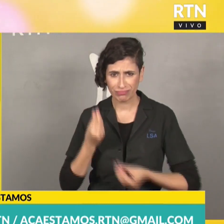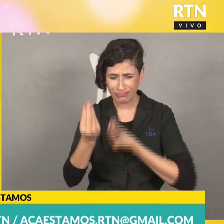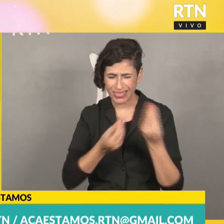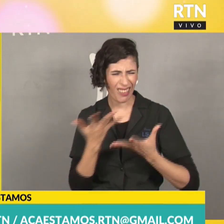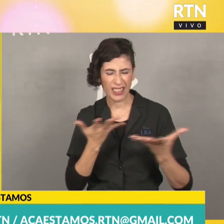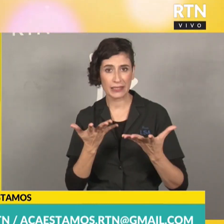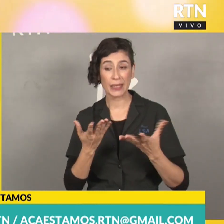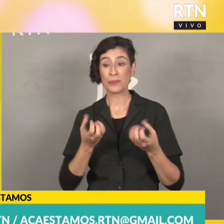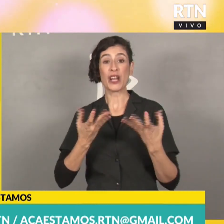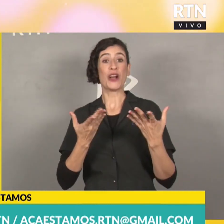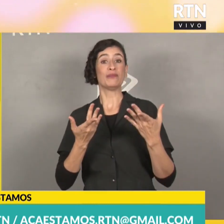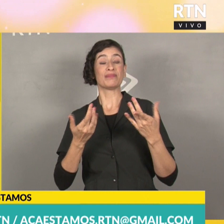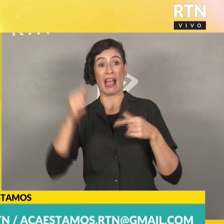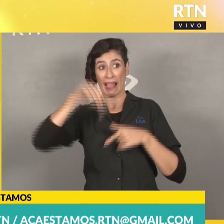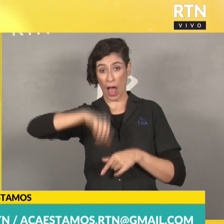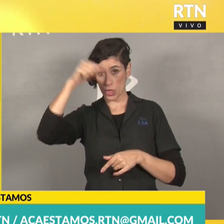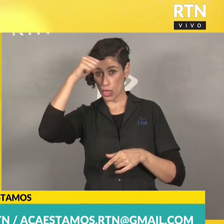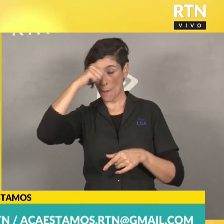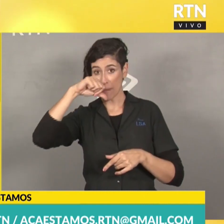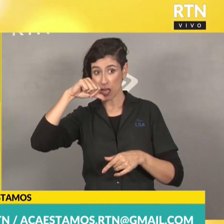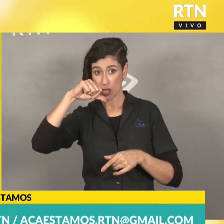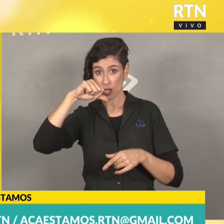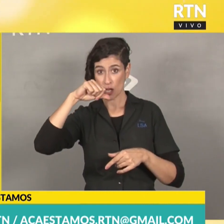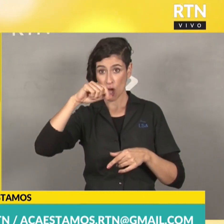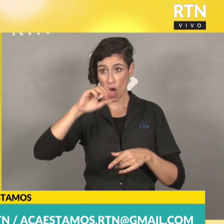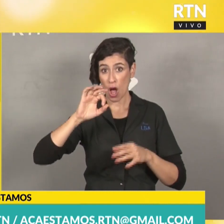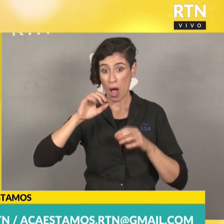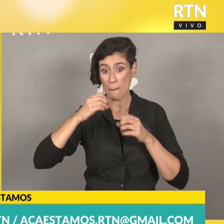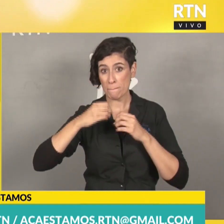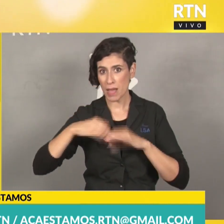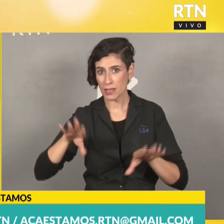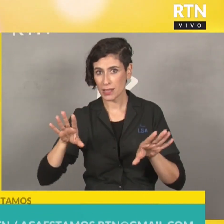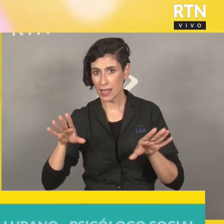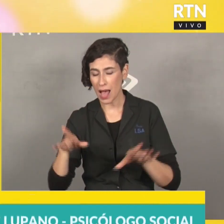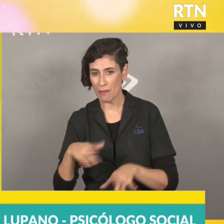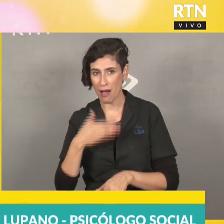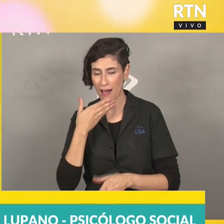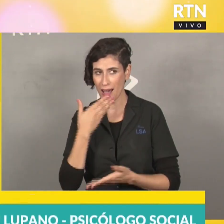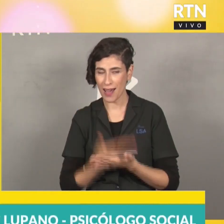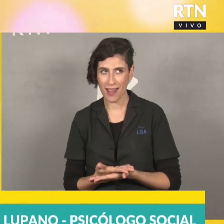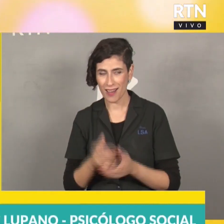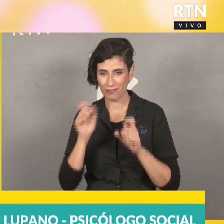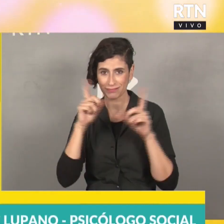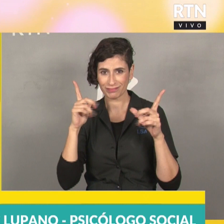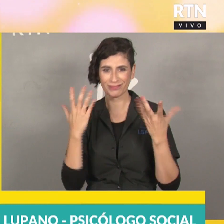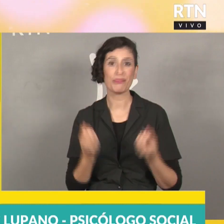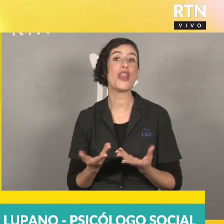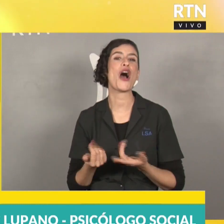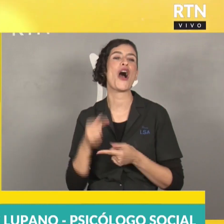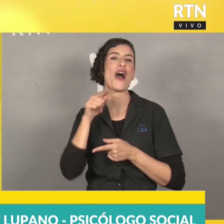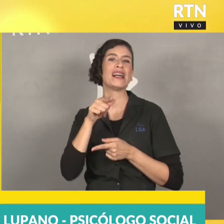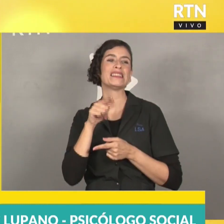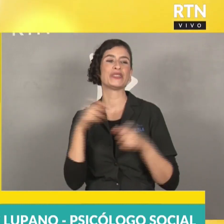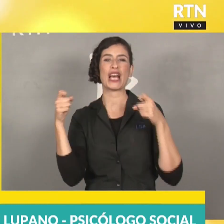este domingo la temporada 21. Muy bien. Increíble, ¿no? Increíble. Qué lindo. Arte Pidol en principio es una